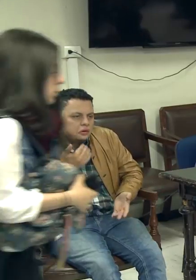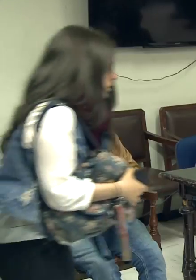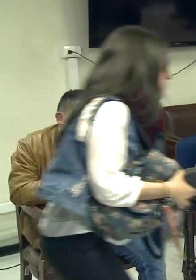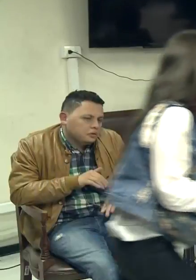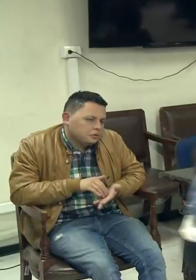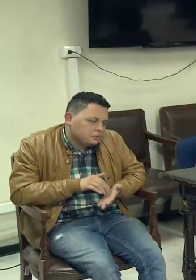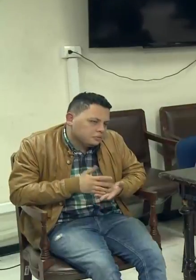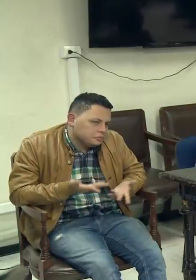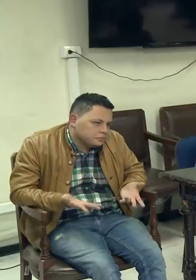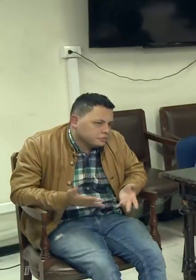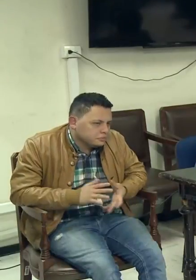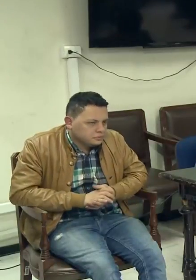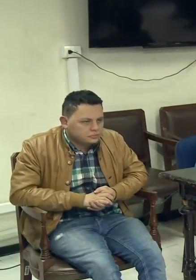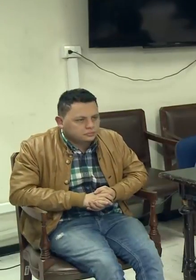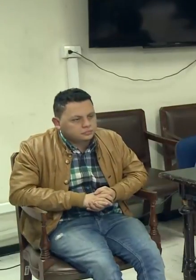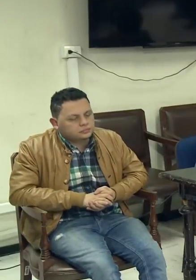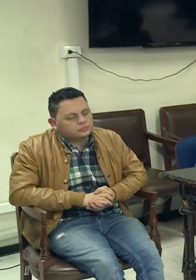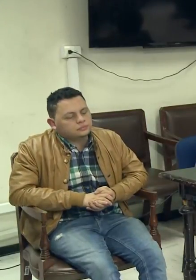ejemplo,